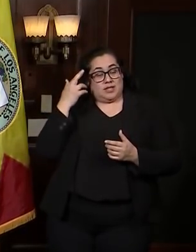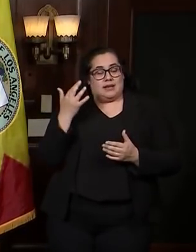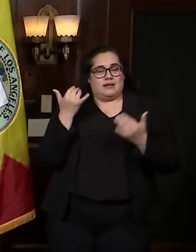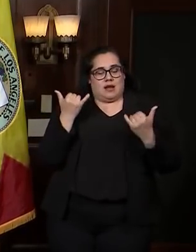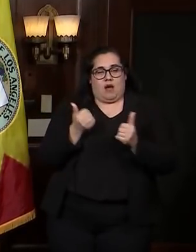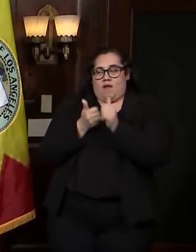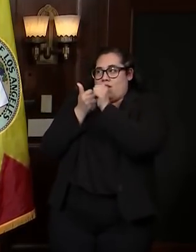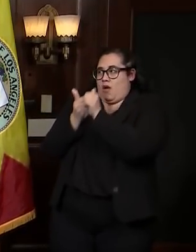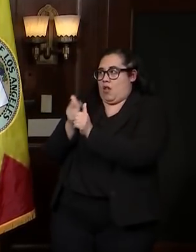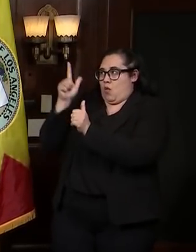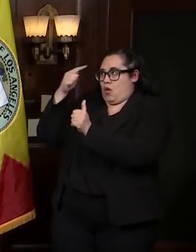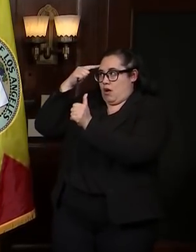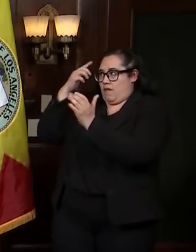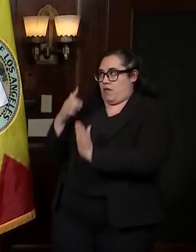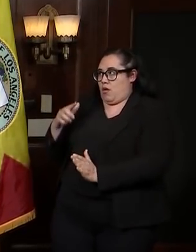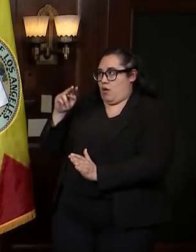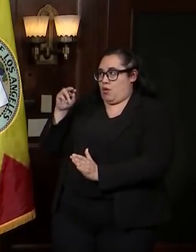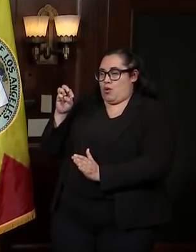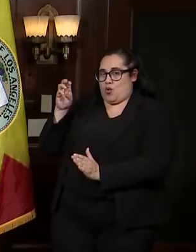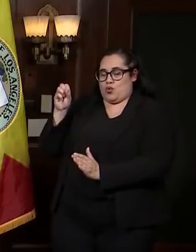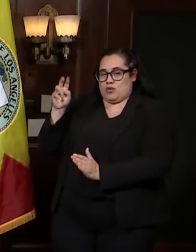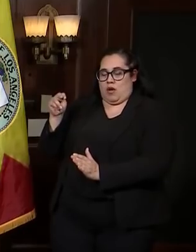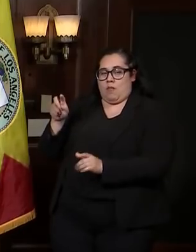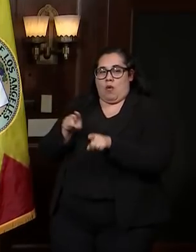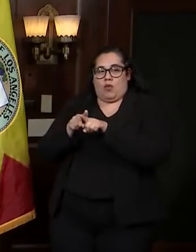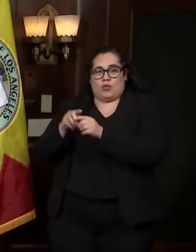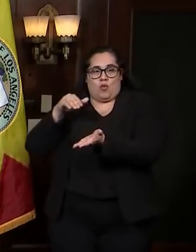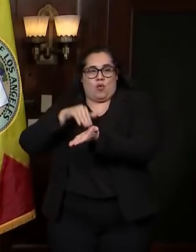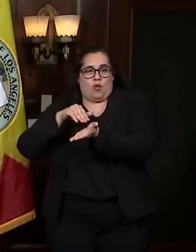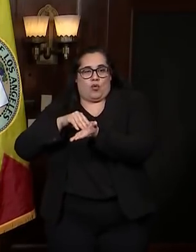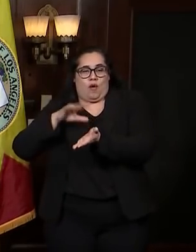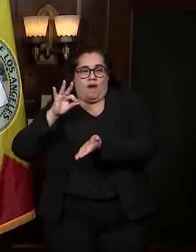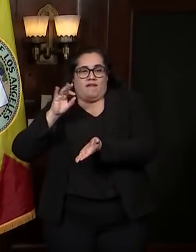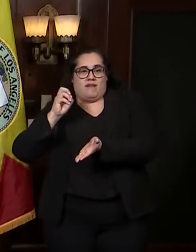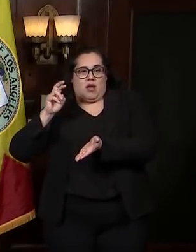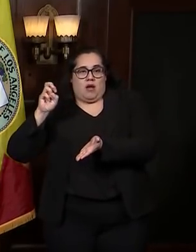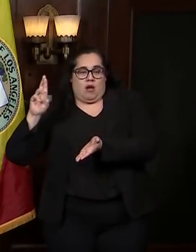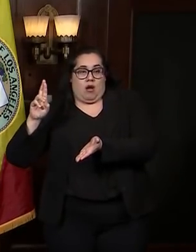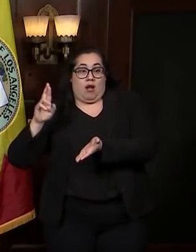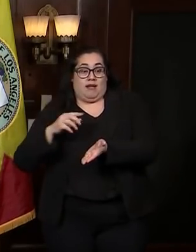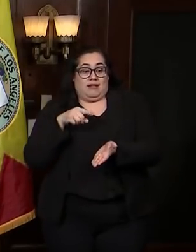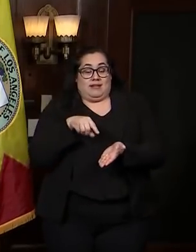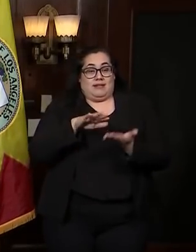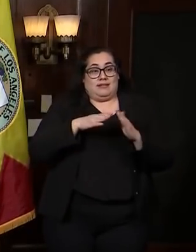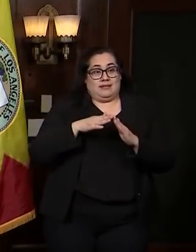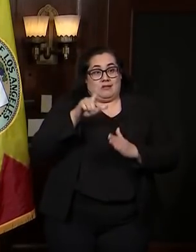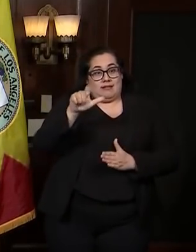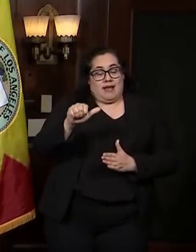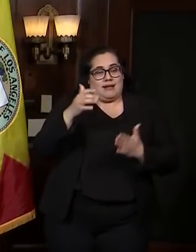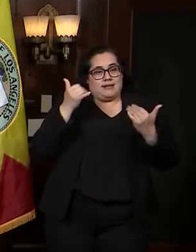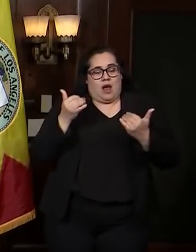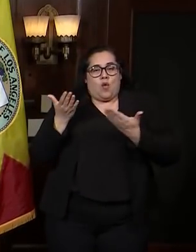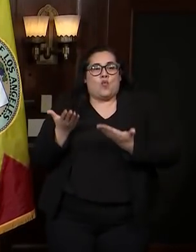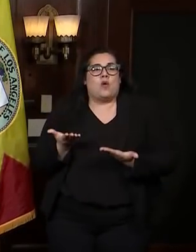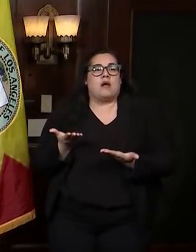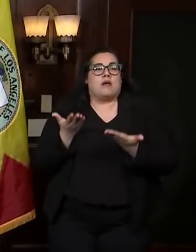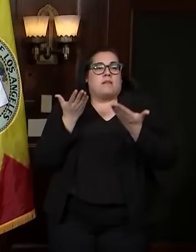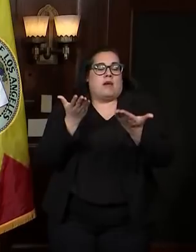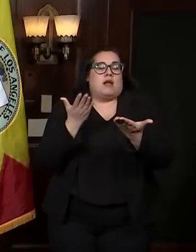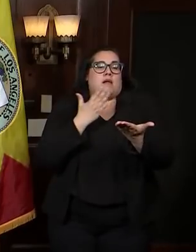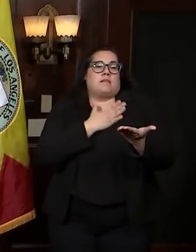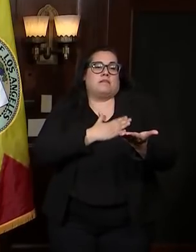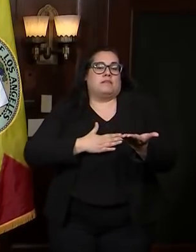del gobernador Newsom y la doctora Ferrer, la ciudad ahora está recomendando que lleven